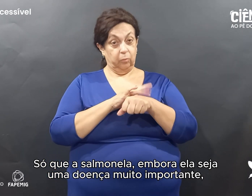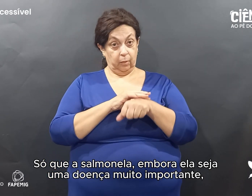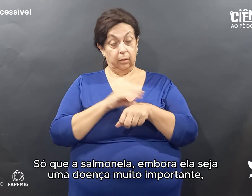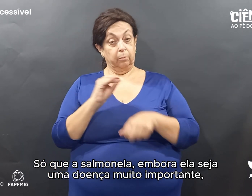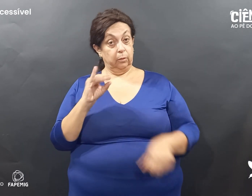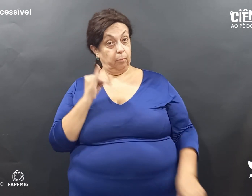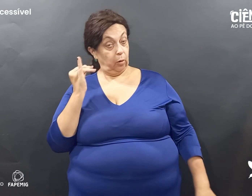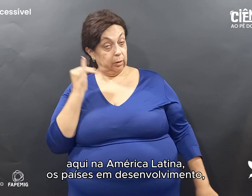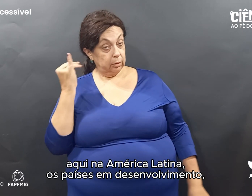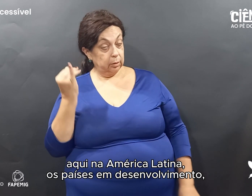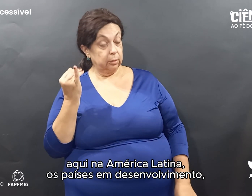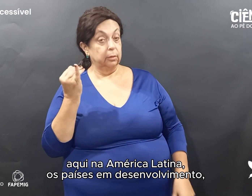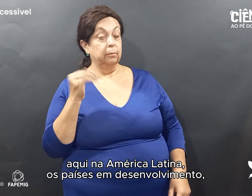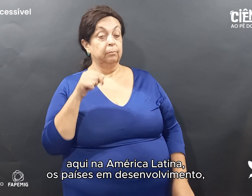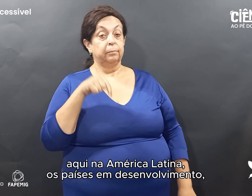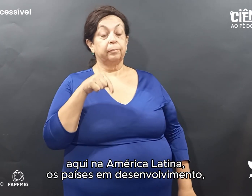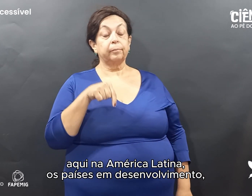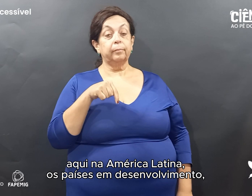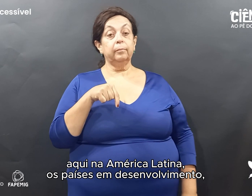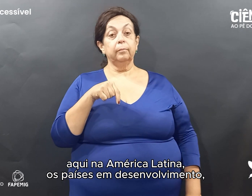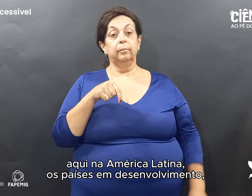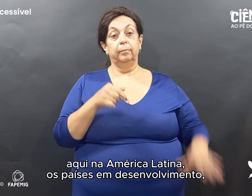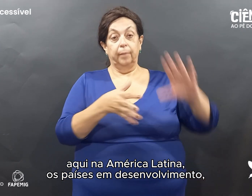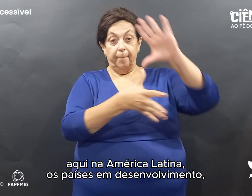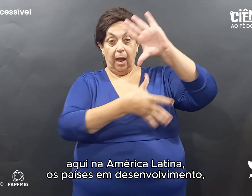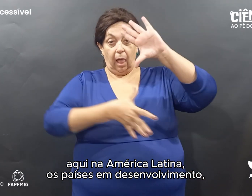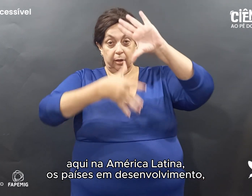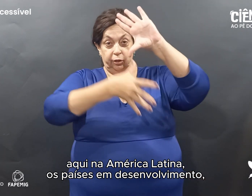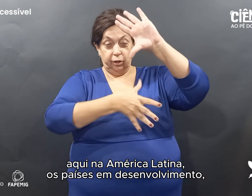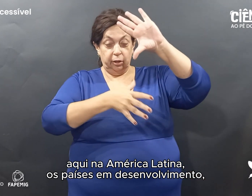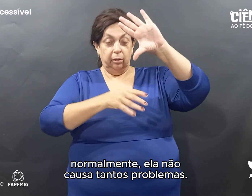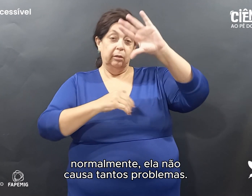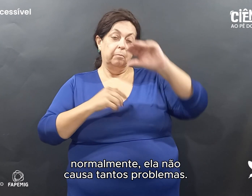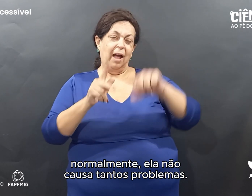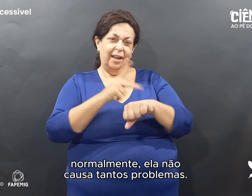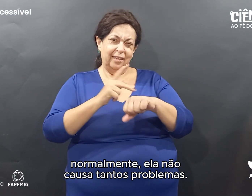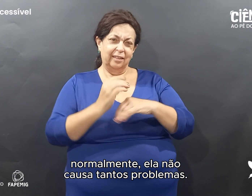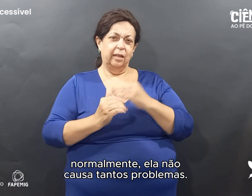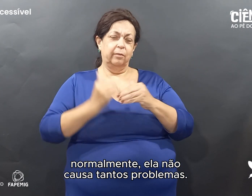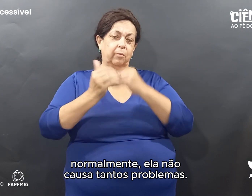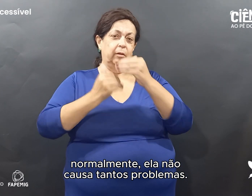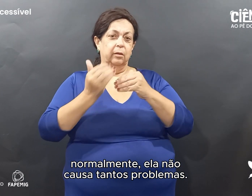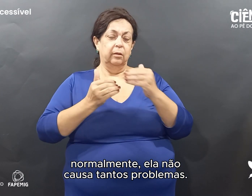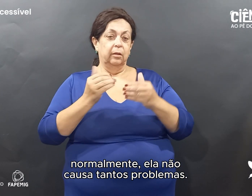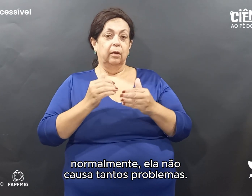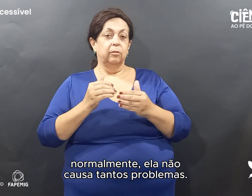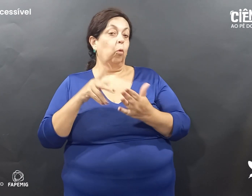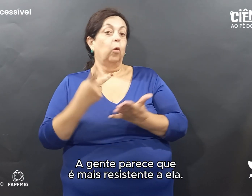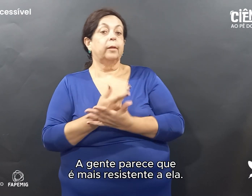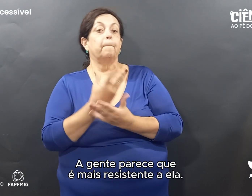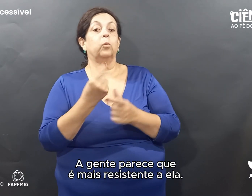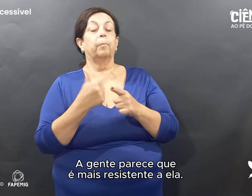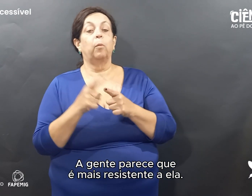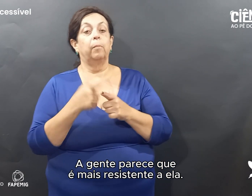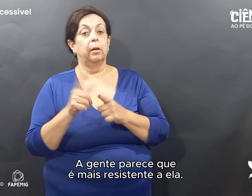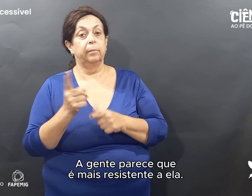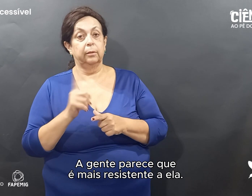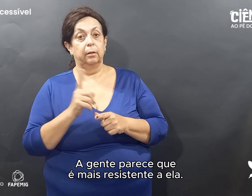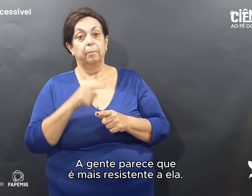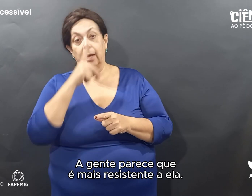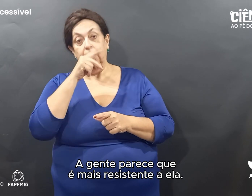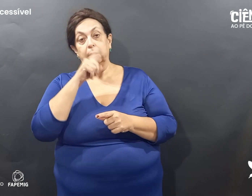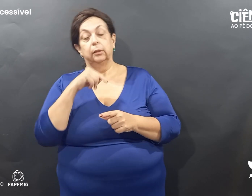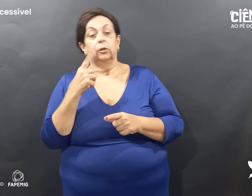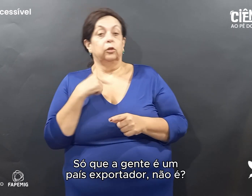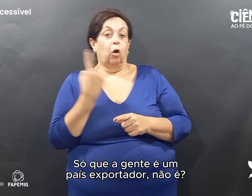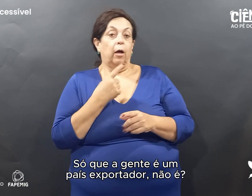muito importante, aqui na América Latina, os países em desenvolvimento, normalmente ela não causa tantos problemas. A gente parece que é mais